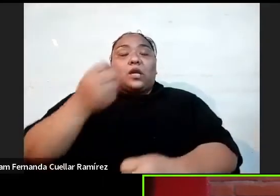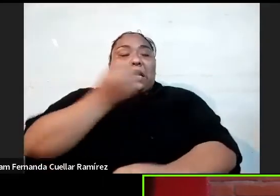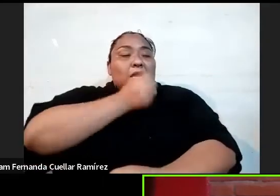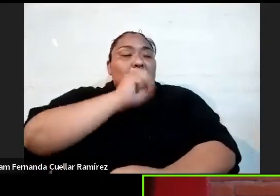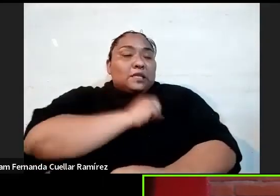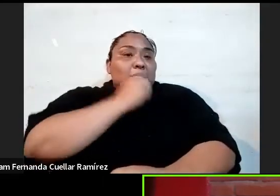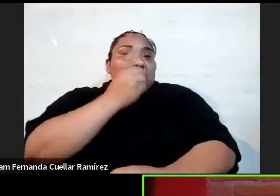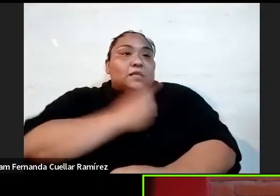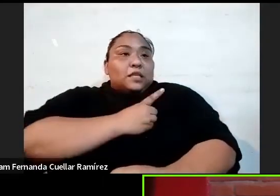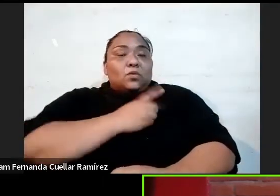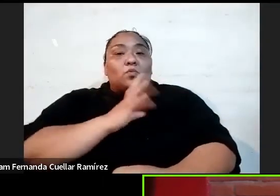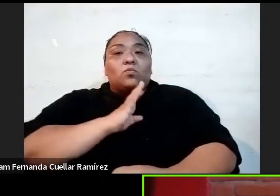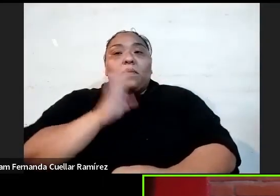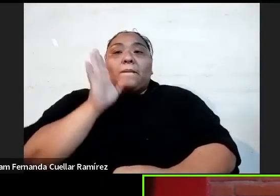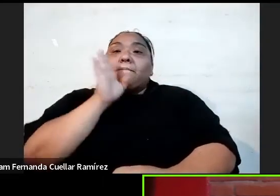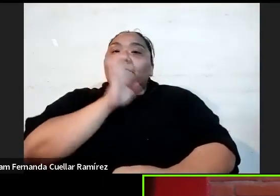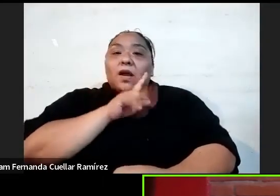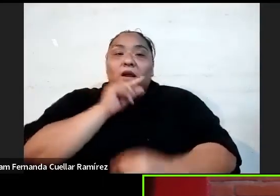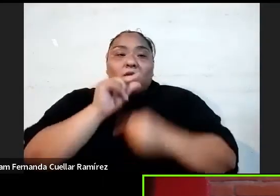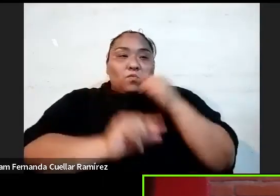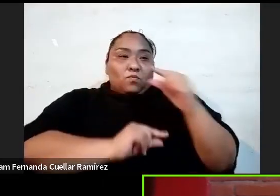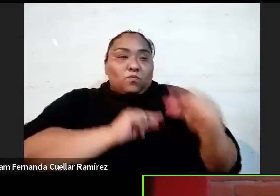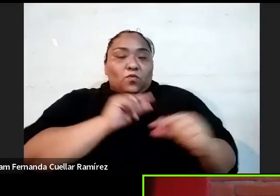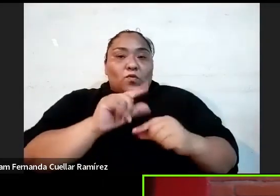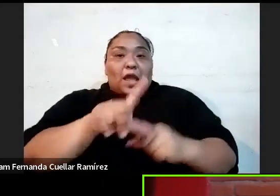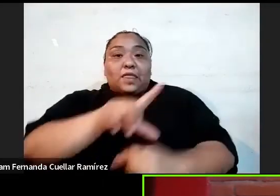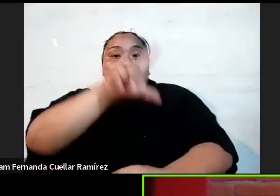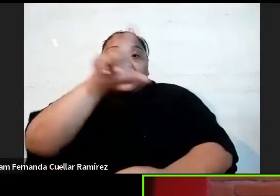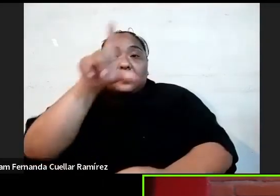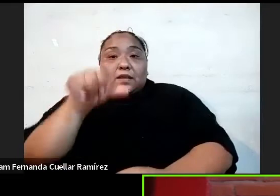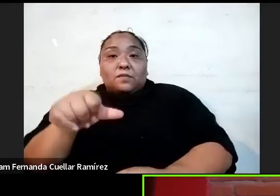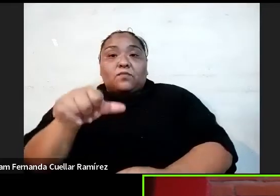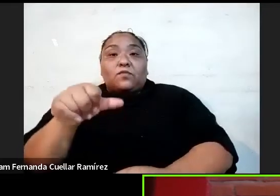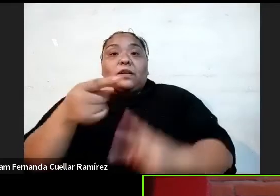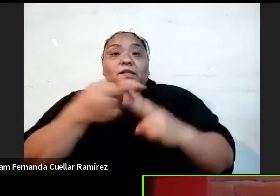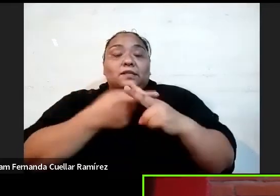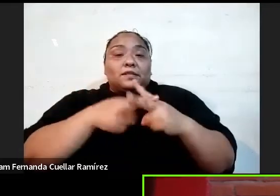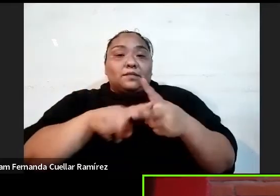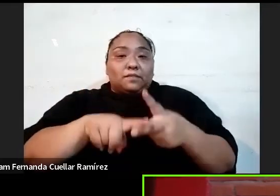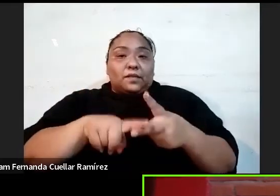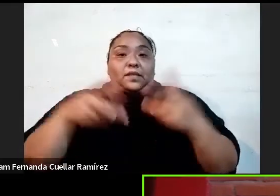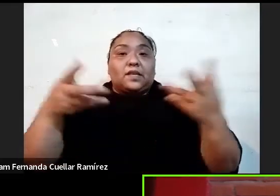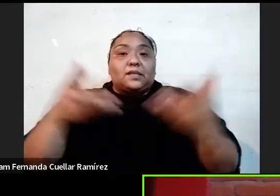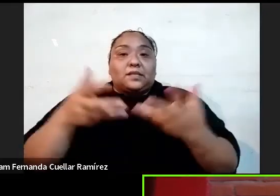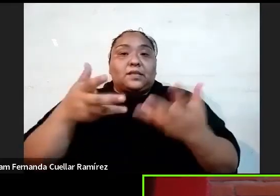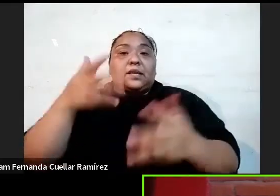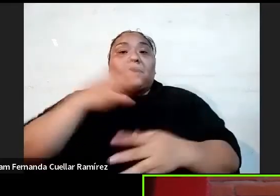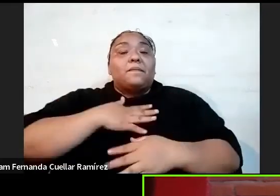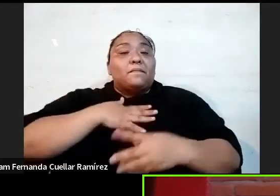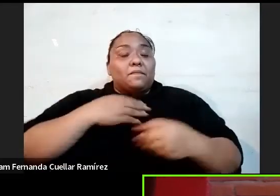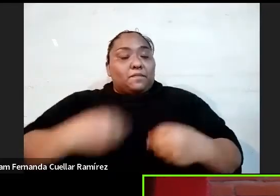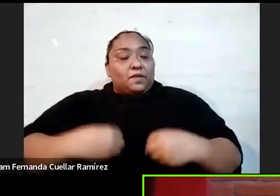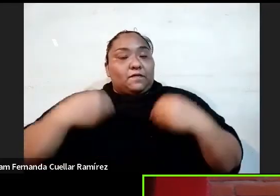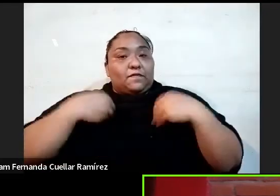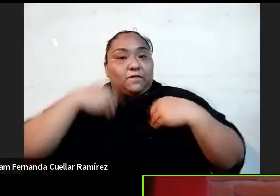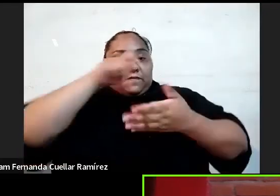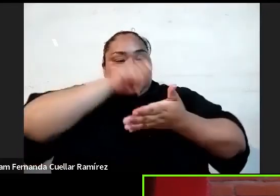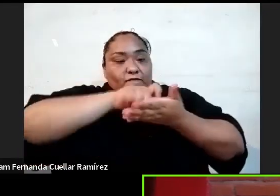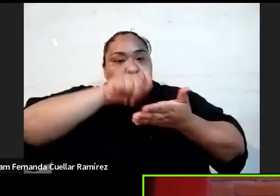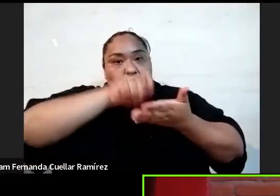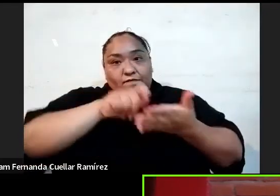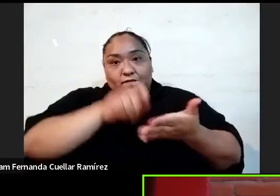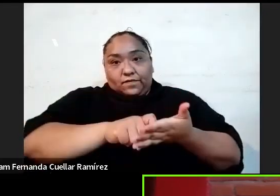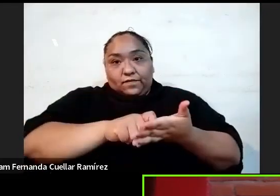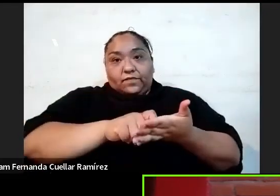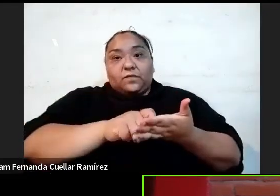malo y después empecé a retomar mi vida. En ese tiempo escribí ese texto en el cual era más o menos en